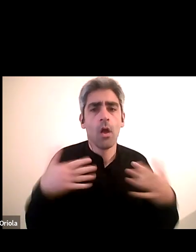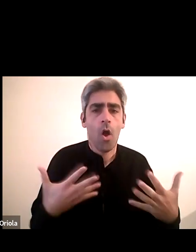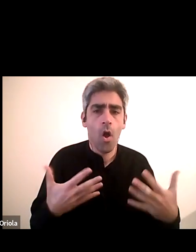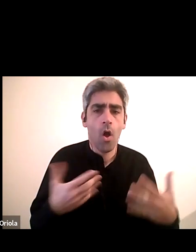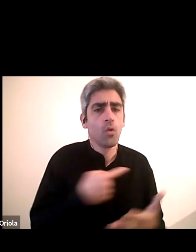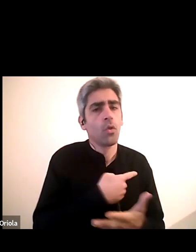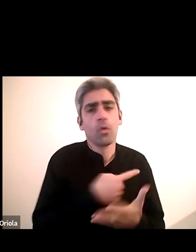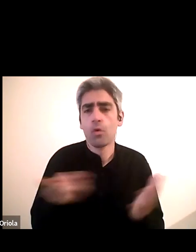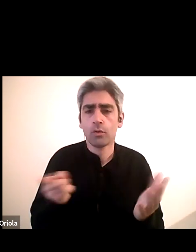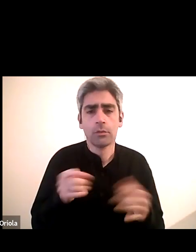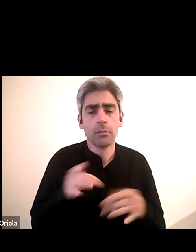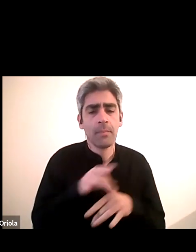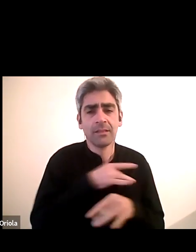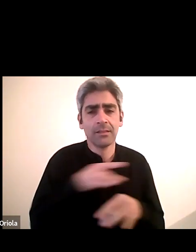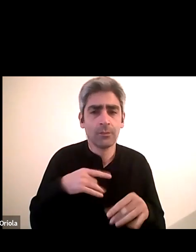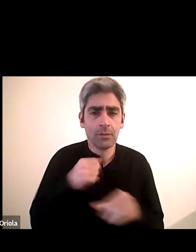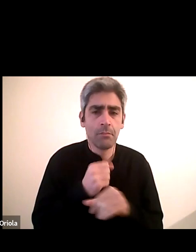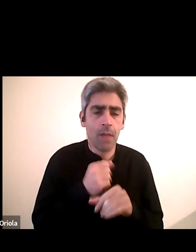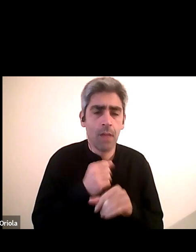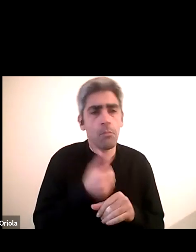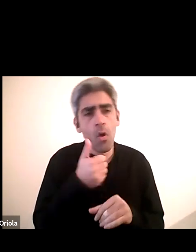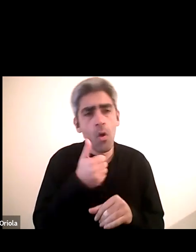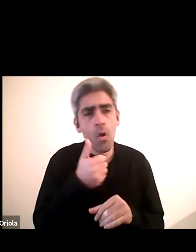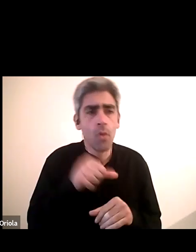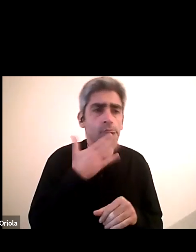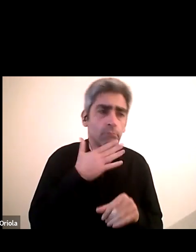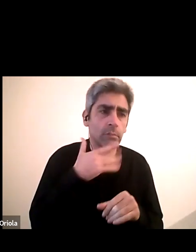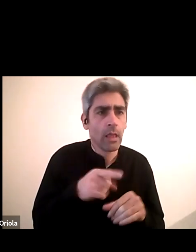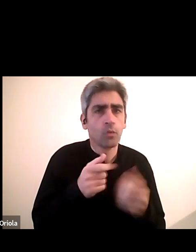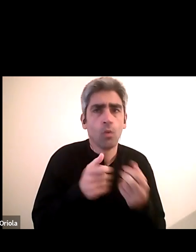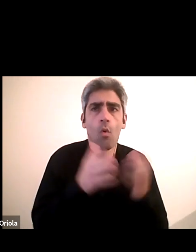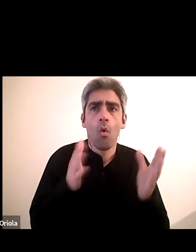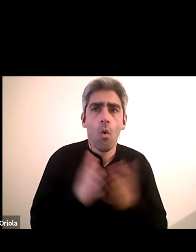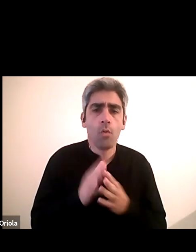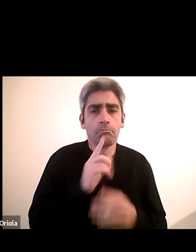medicina do trabalho, melhor ou pior, disseminada